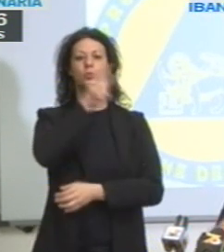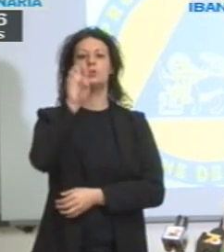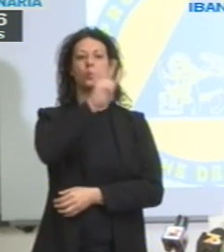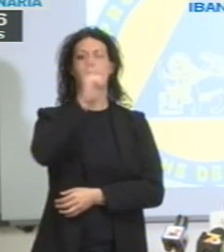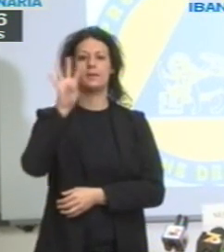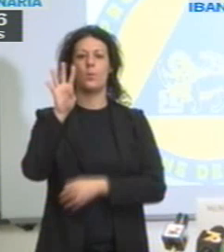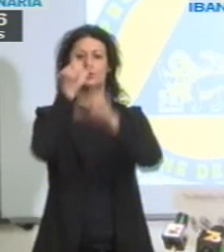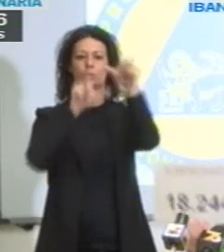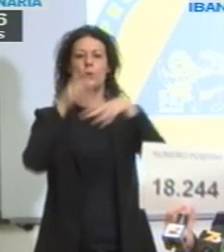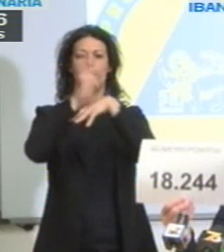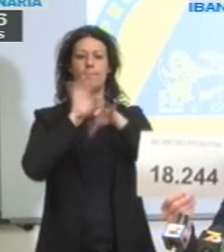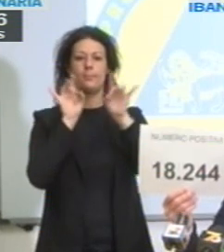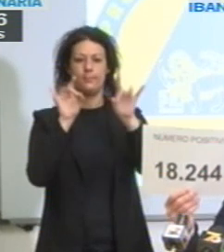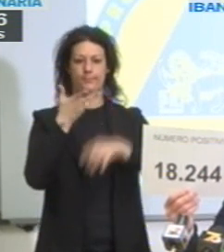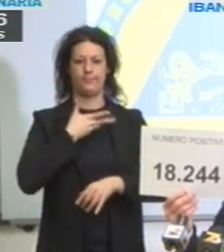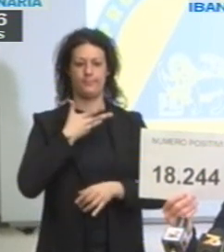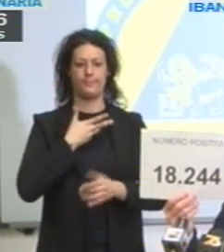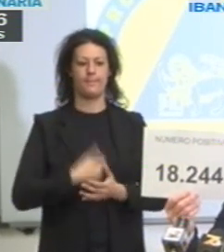18.244 positivi,